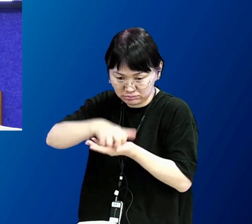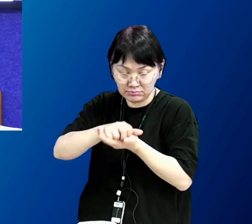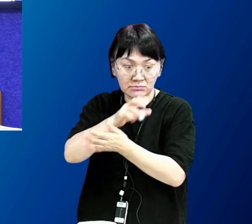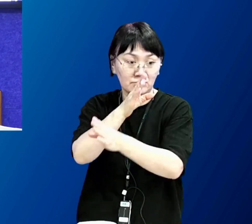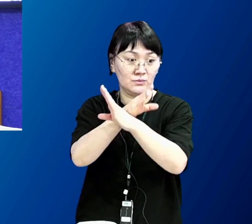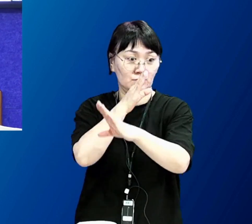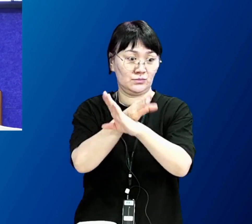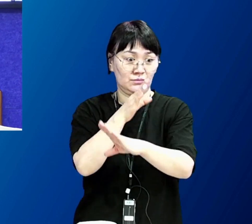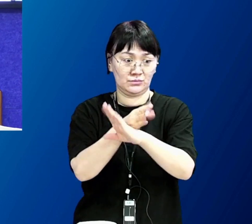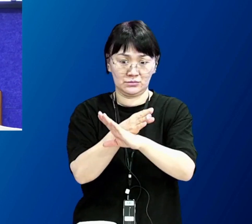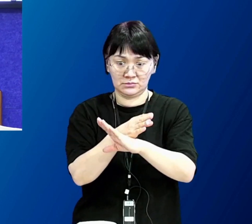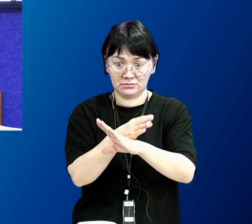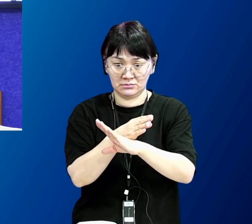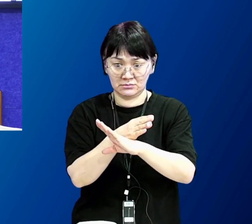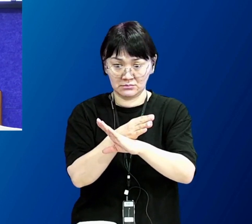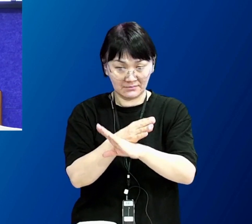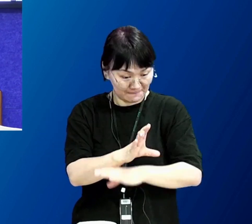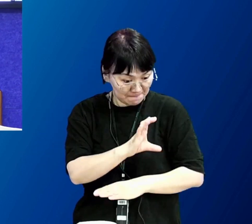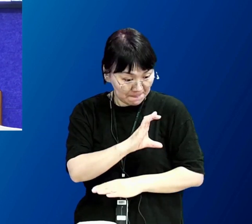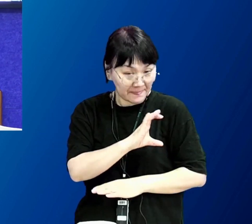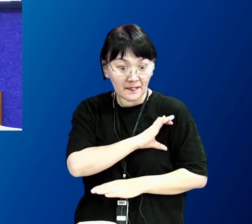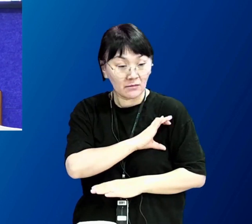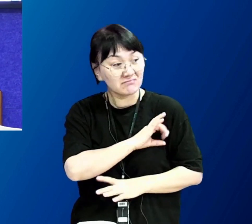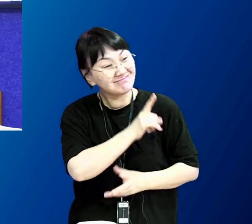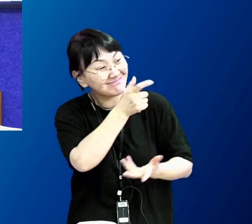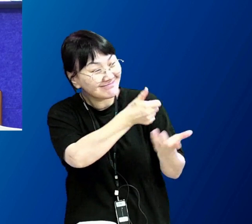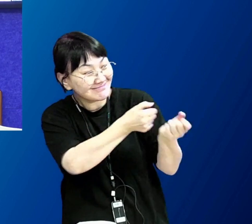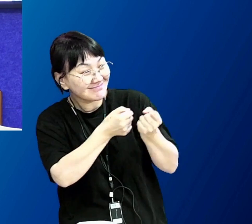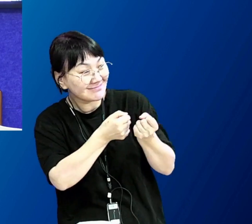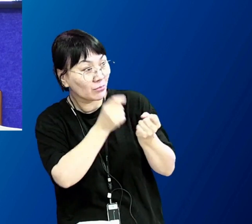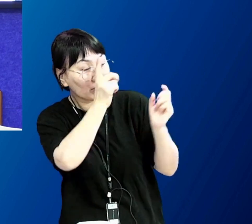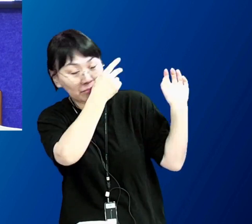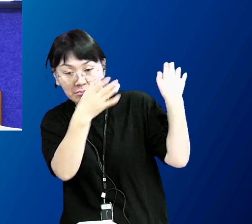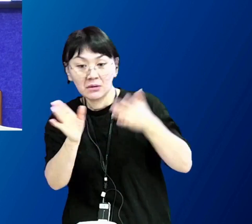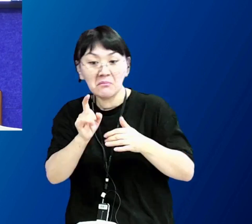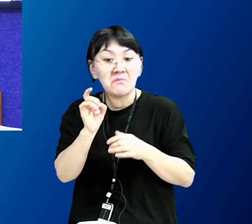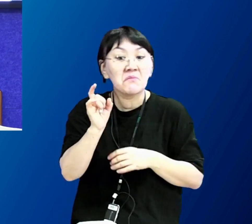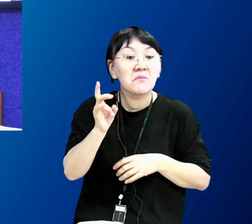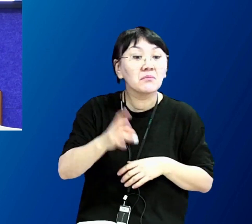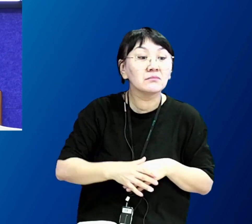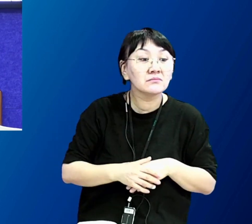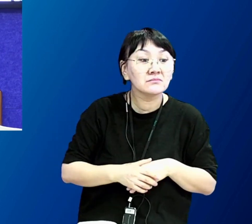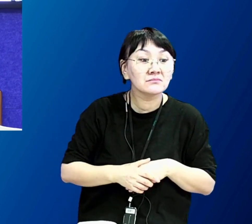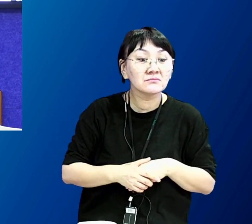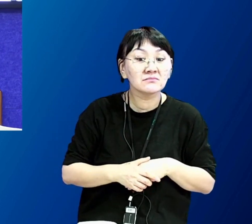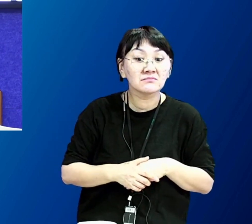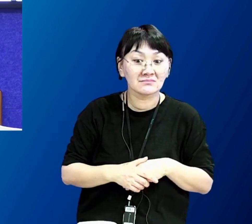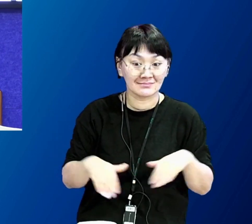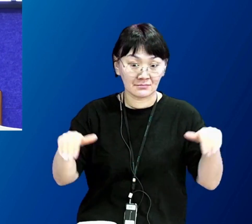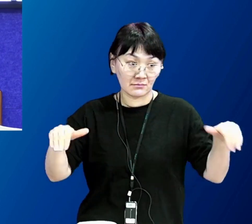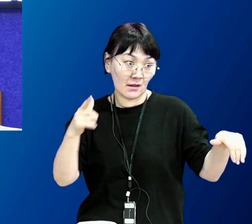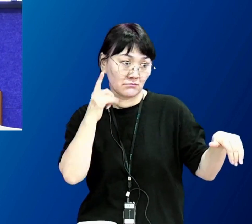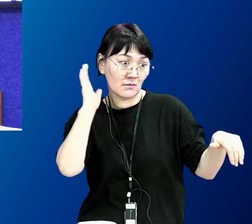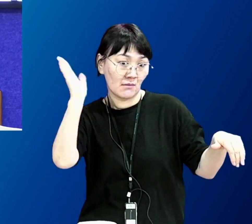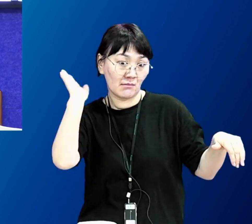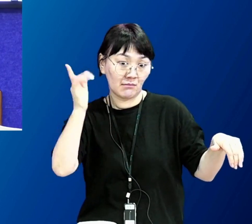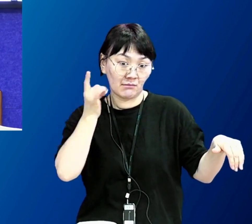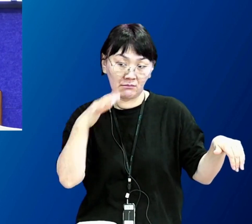мэт. Төвний сэтгэлийг хин бурхнаас холдуулсан бол тэр хаад нь хатад нь нээсэн байхгүй